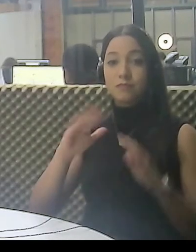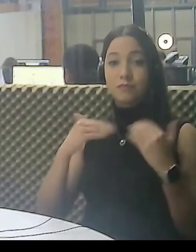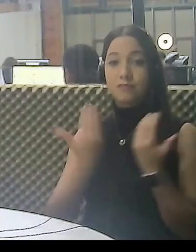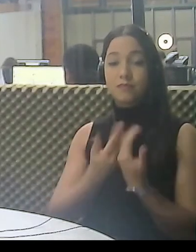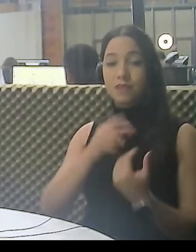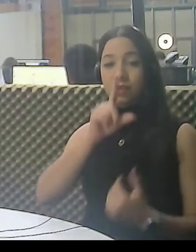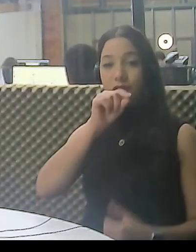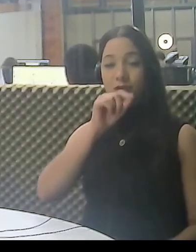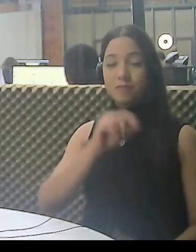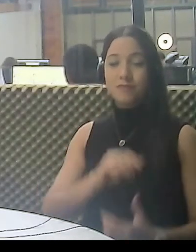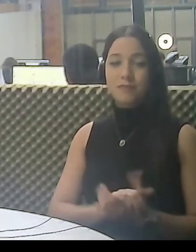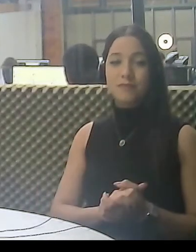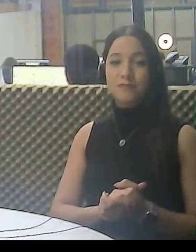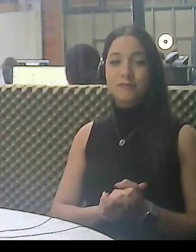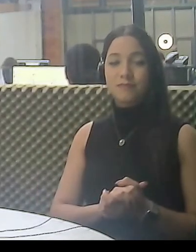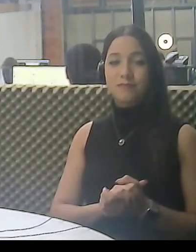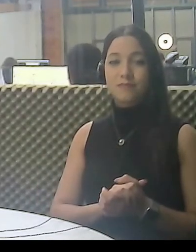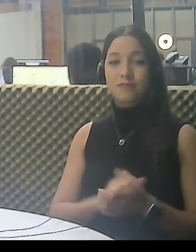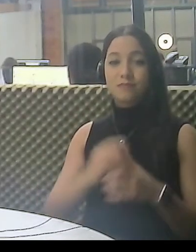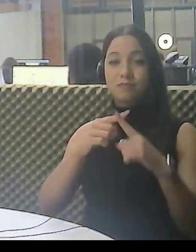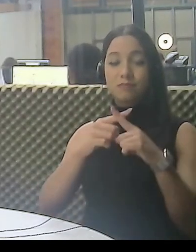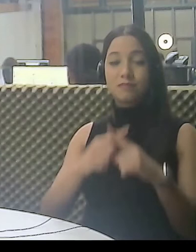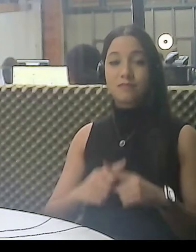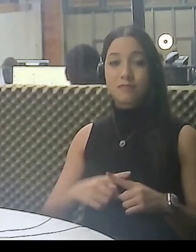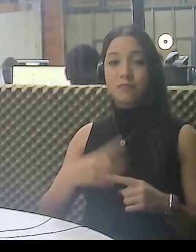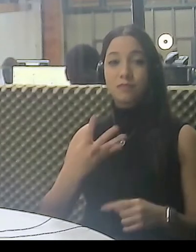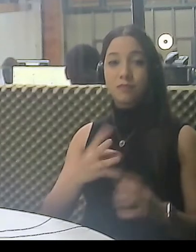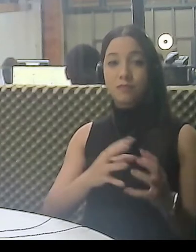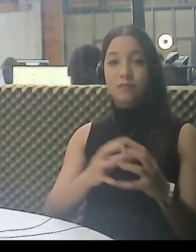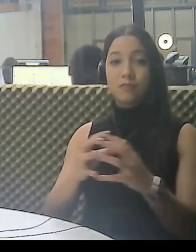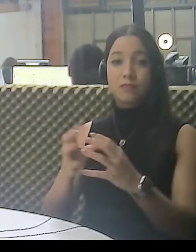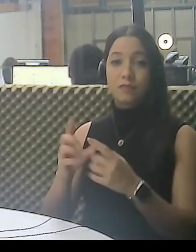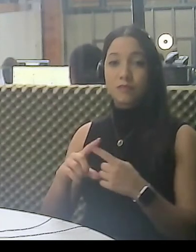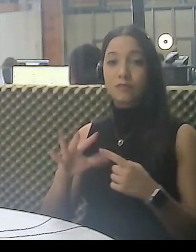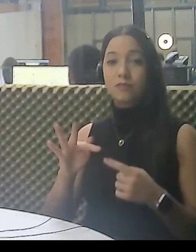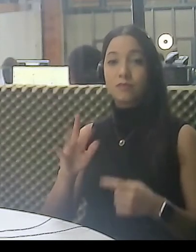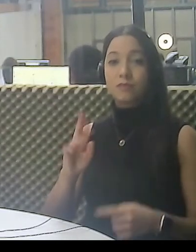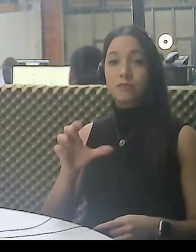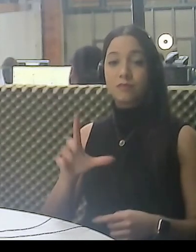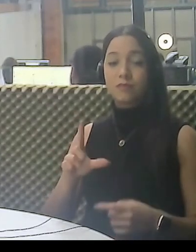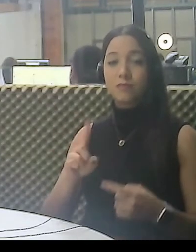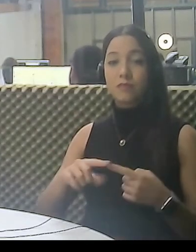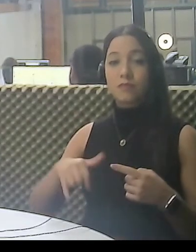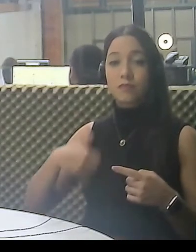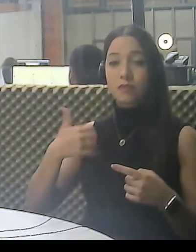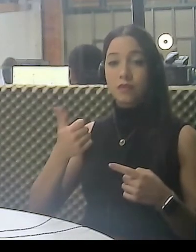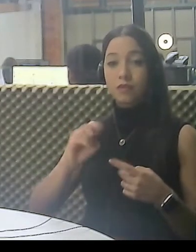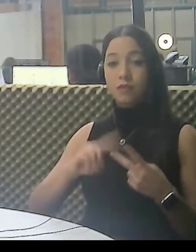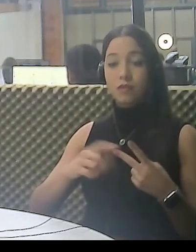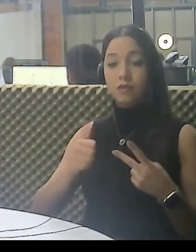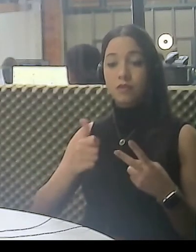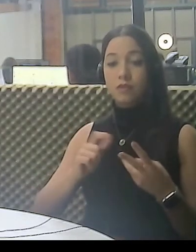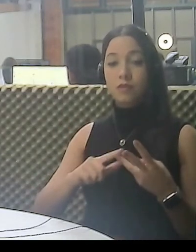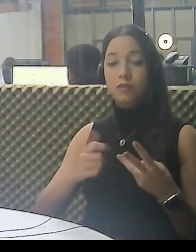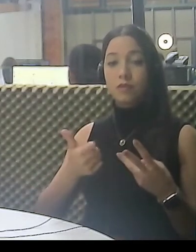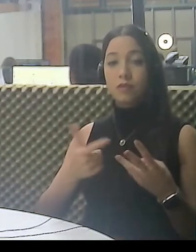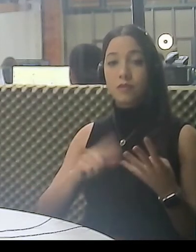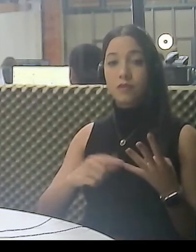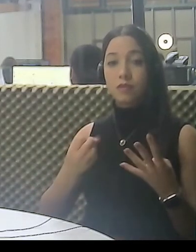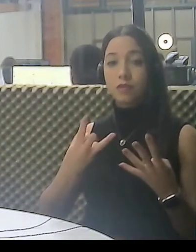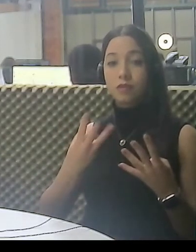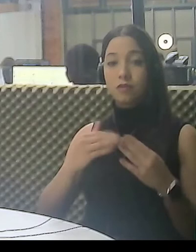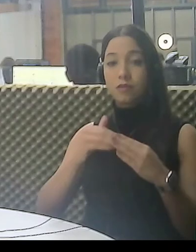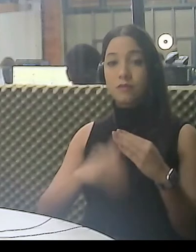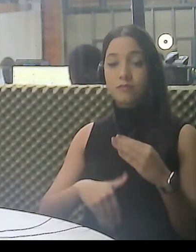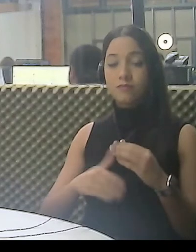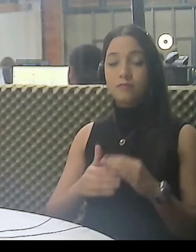Parque do Sabiá. Participam da competição 4 equipes da Futel nas categorias sub-10, 11, 12 e 13,